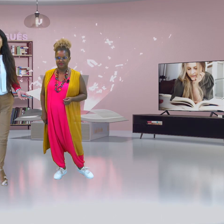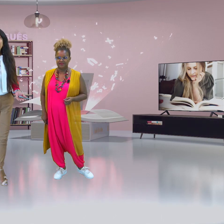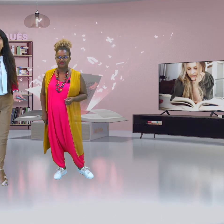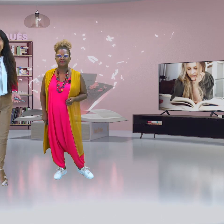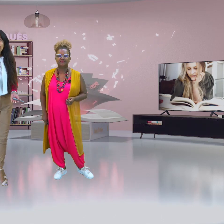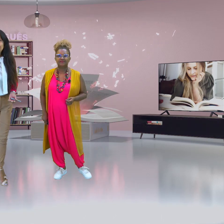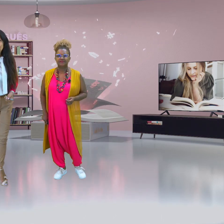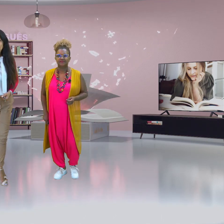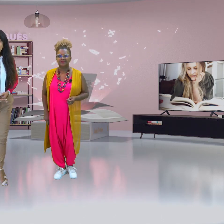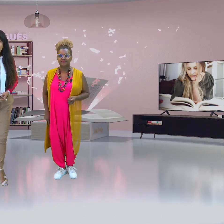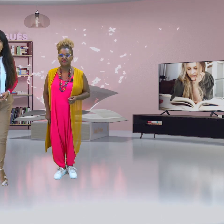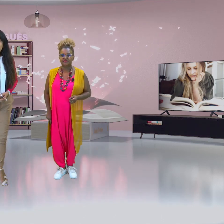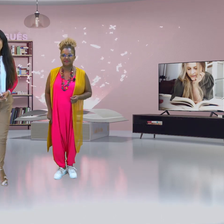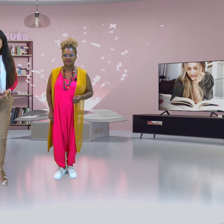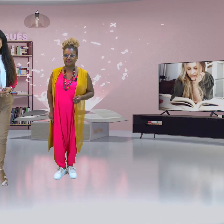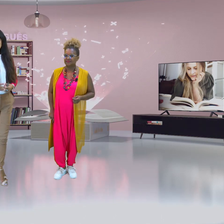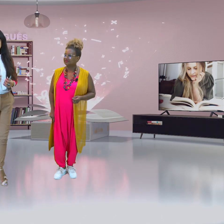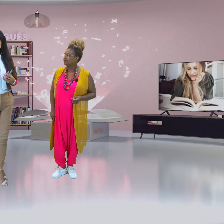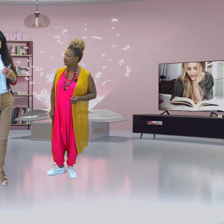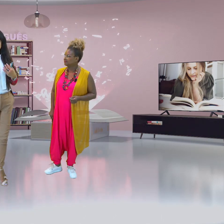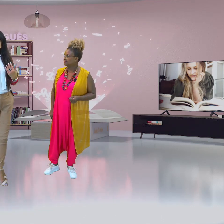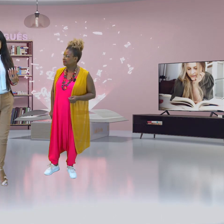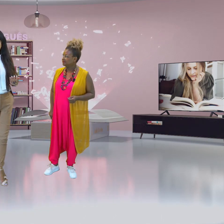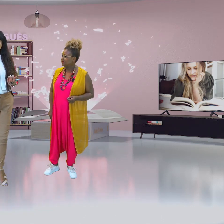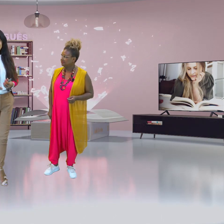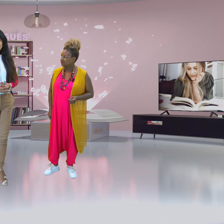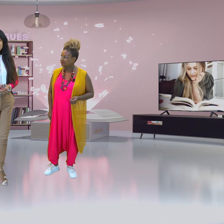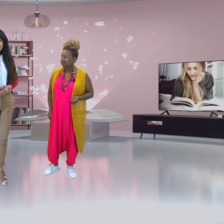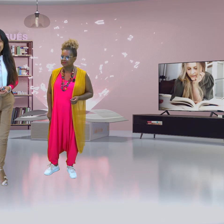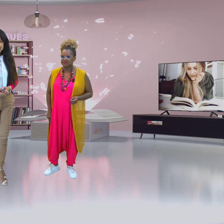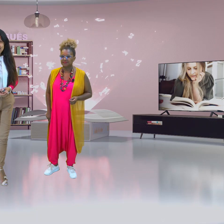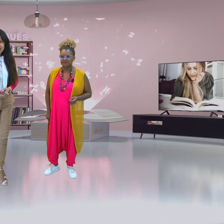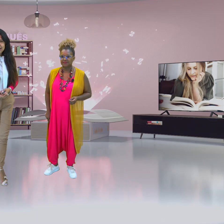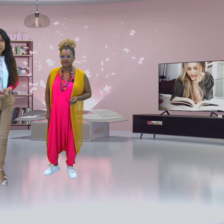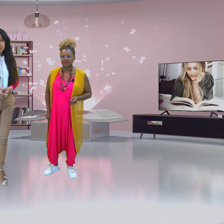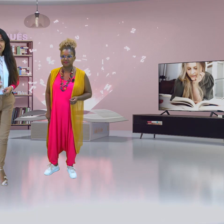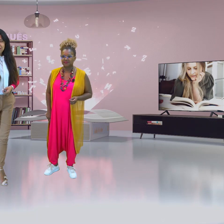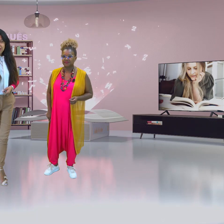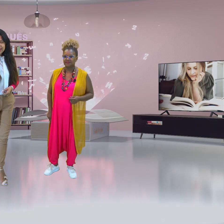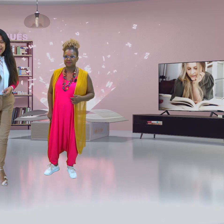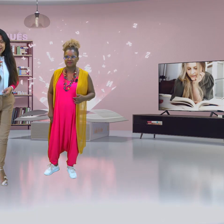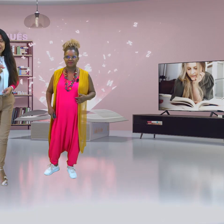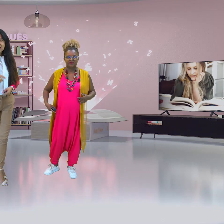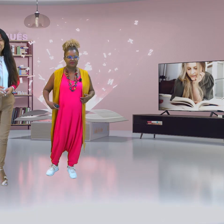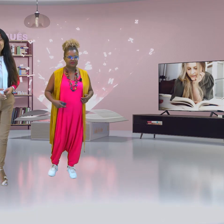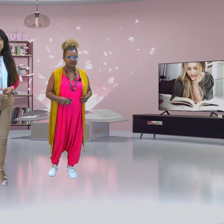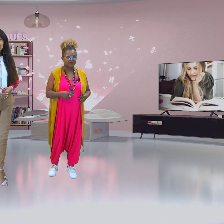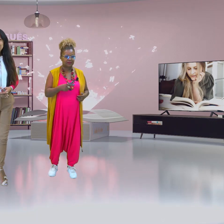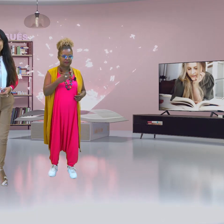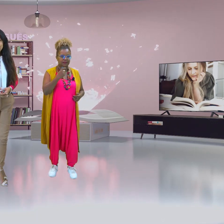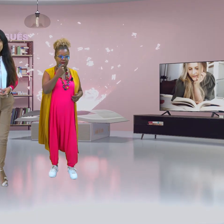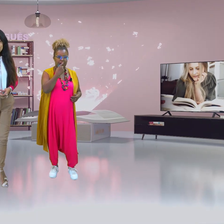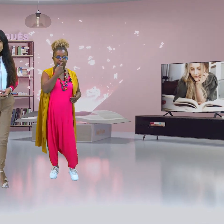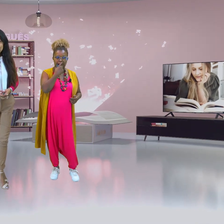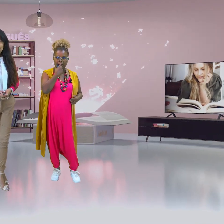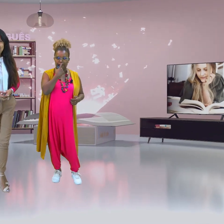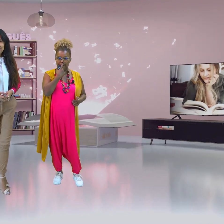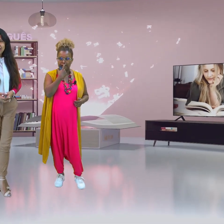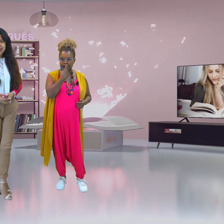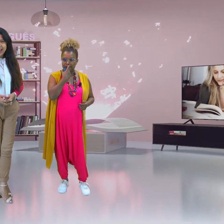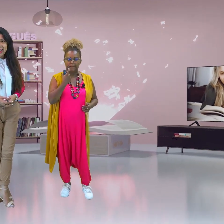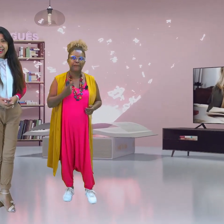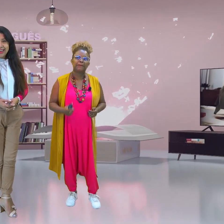gente fica feliz porque porque nós estamos Claro na interatividade com você estudante primeiro ano mediação